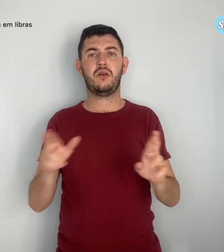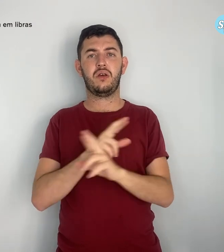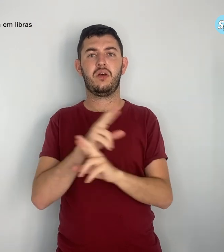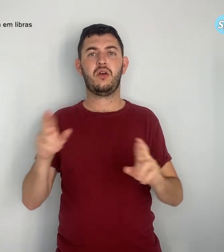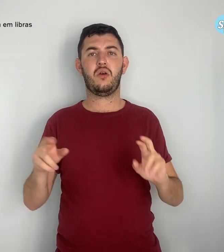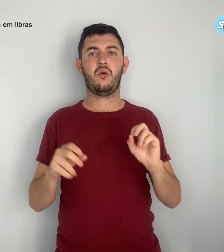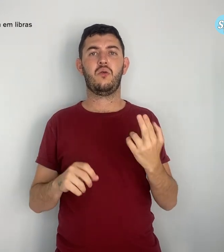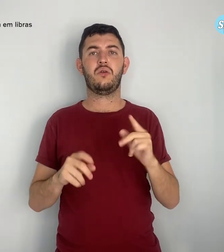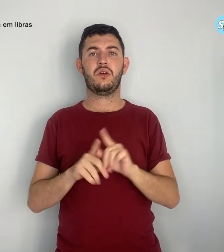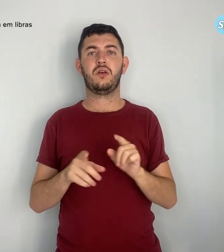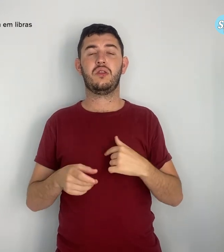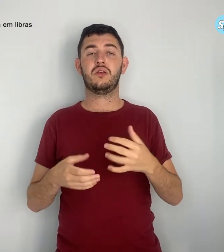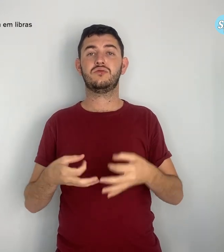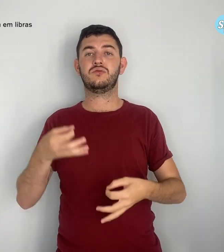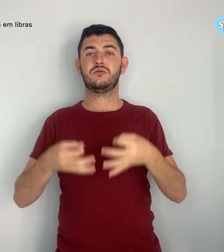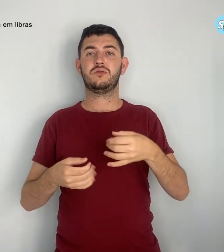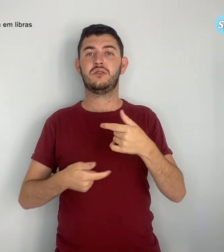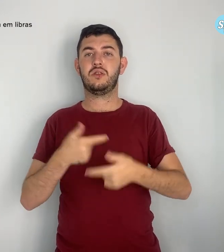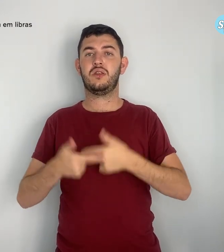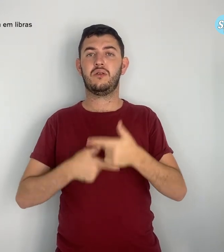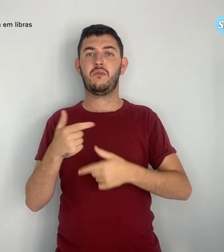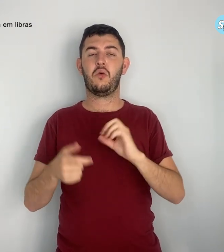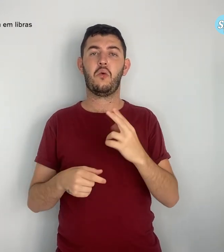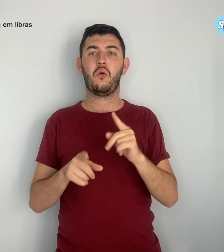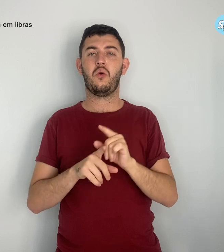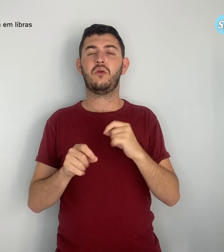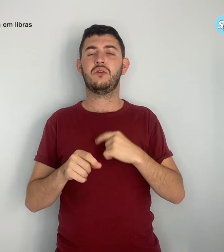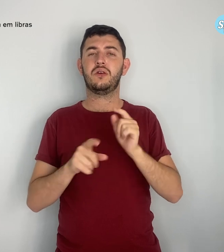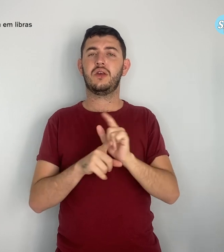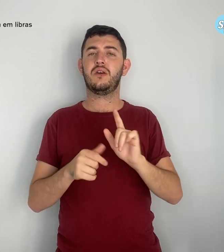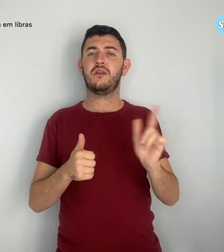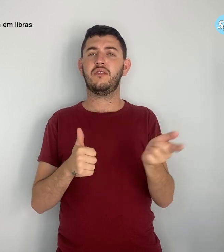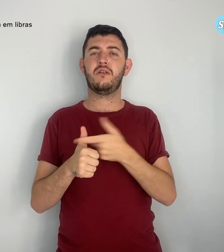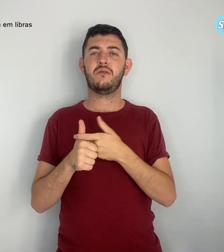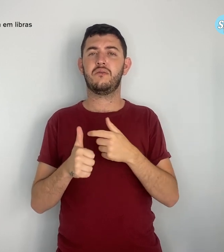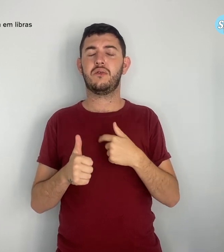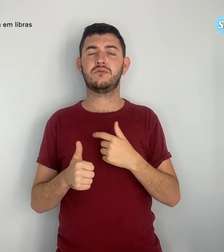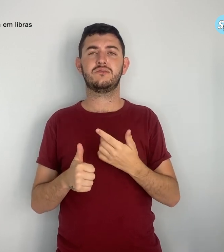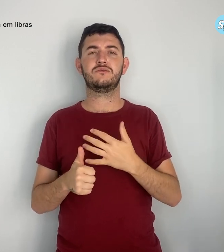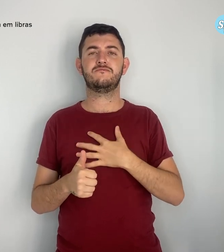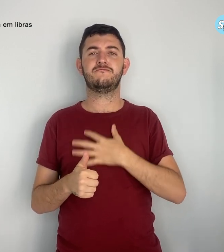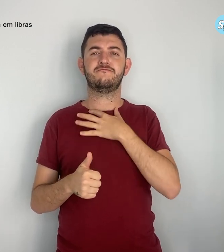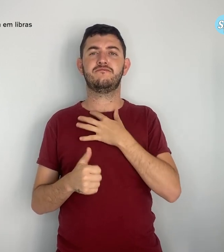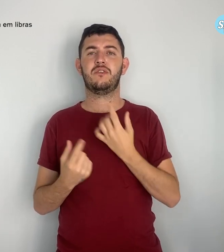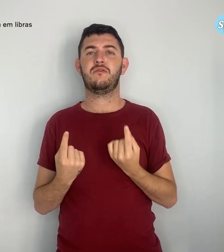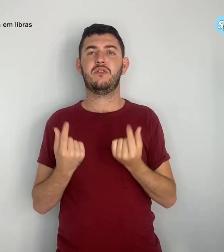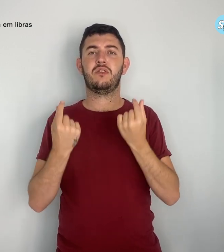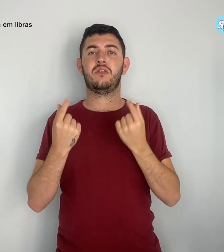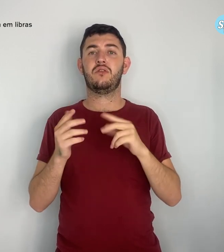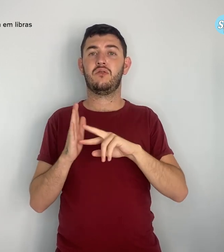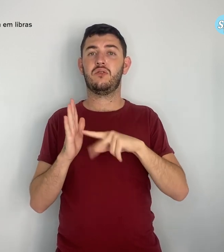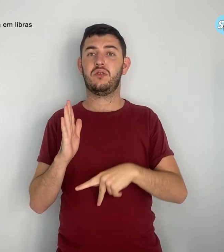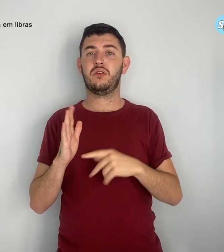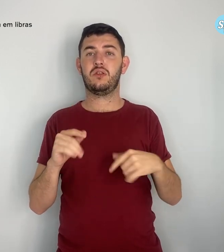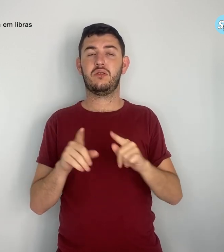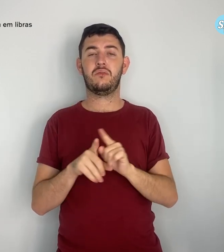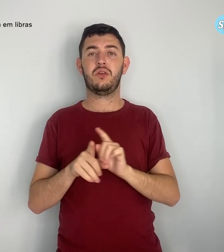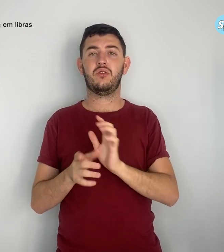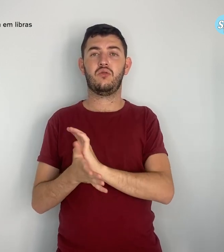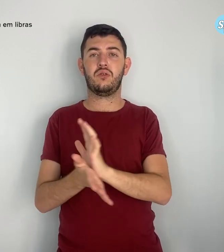trabalhista, asfixiamento financeiro dos sindicatos, sucateamento dos serviços e das